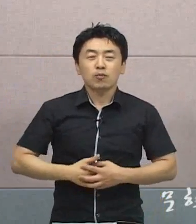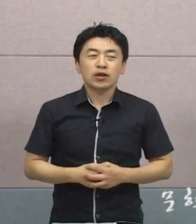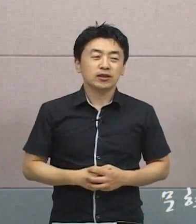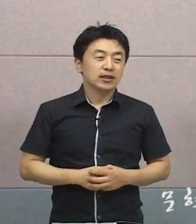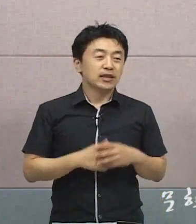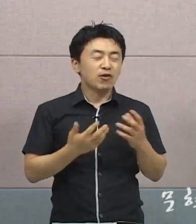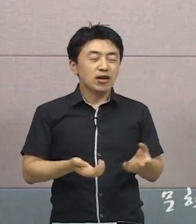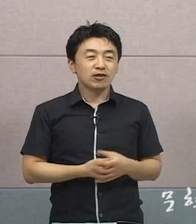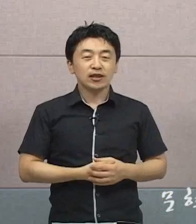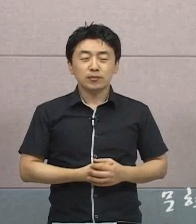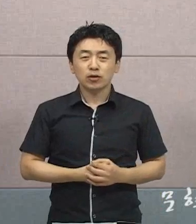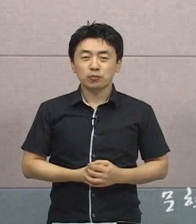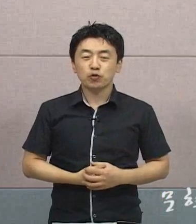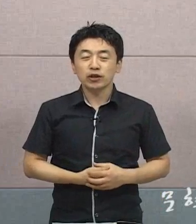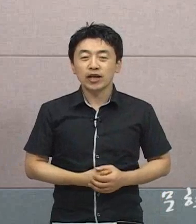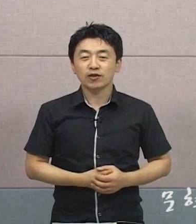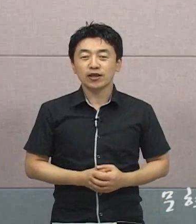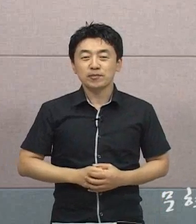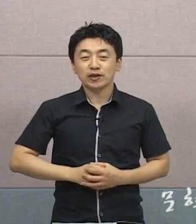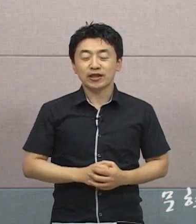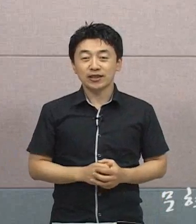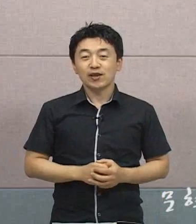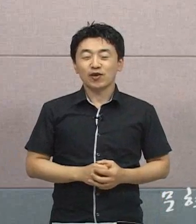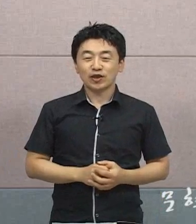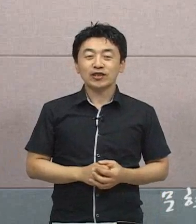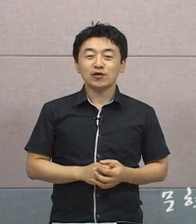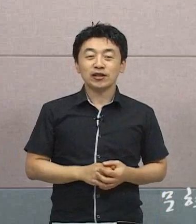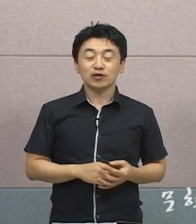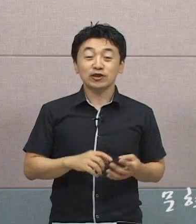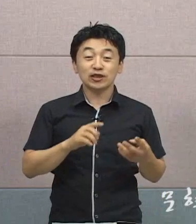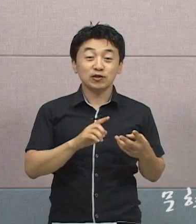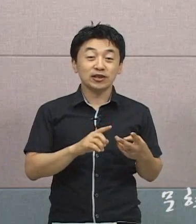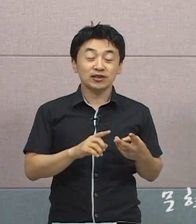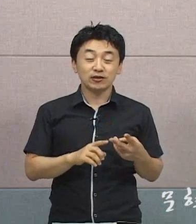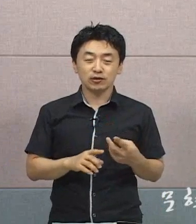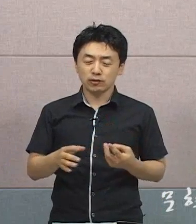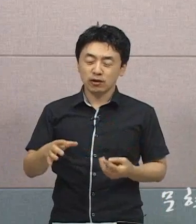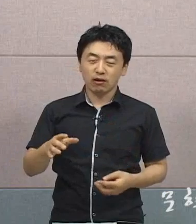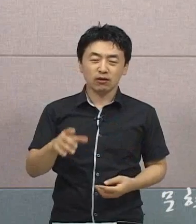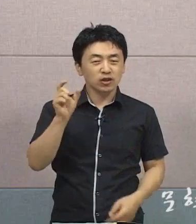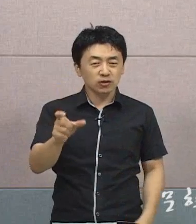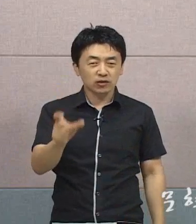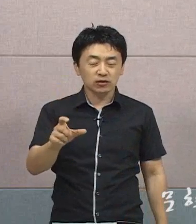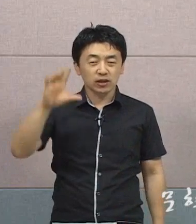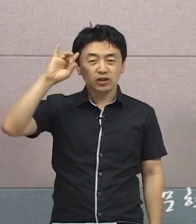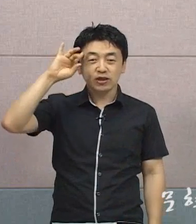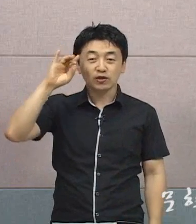뭔가 당황하거나 뭔가 궁색하거나 막 이렇게 그렇게 사용할 때도 그때 사용을 하거든요. 그래서 이런 단어들